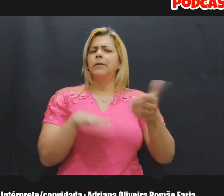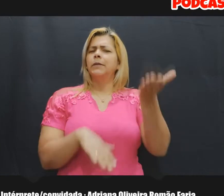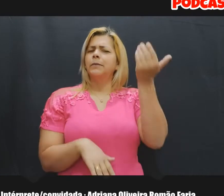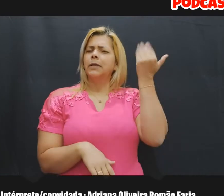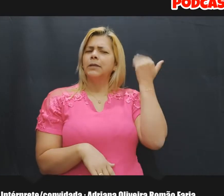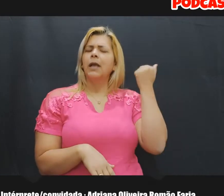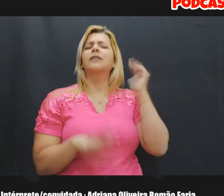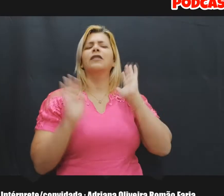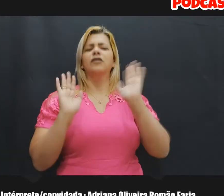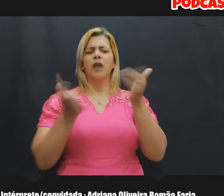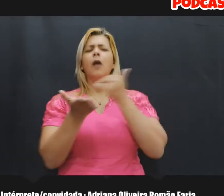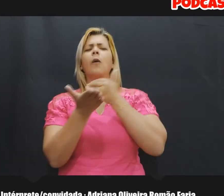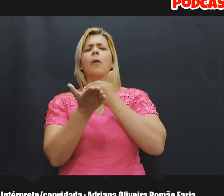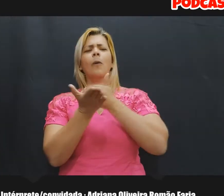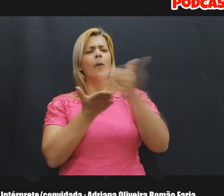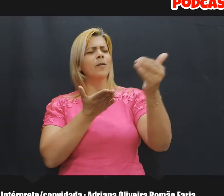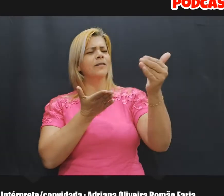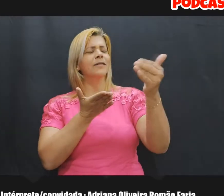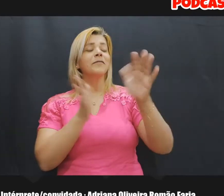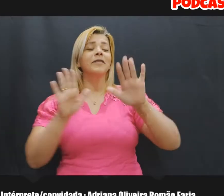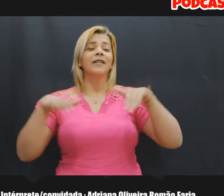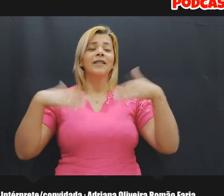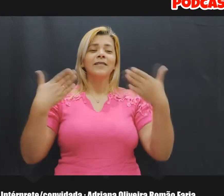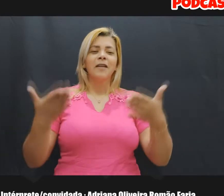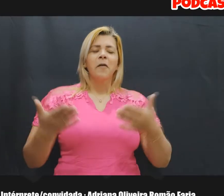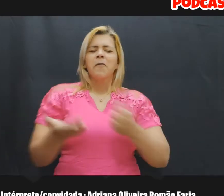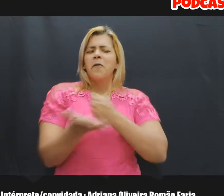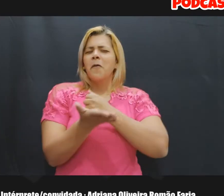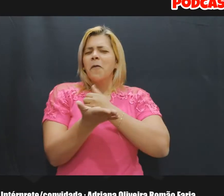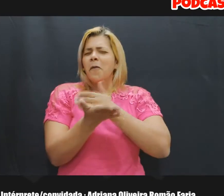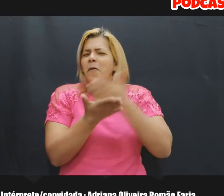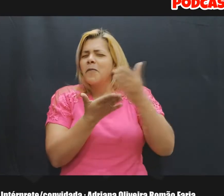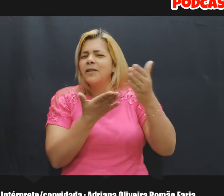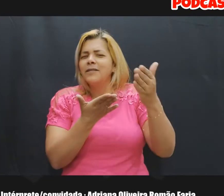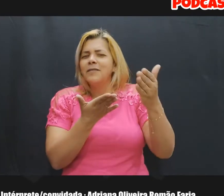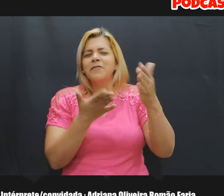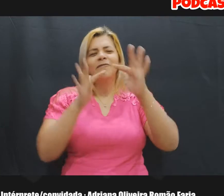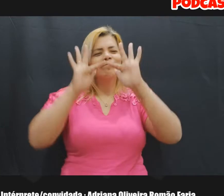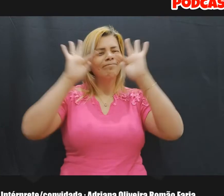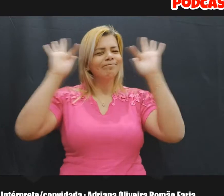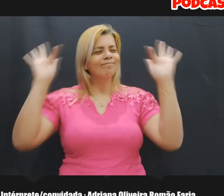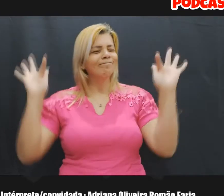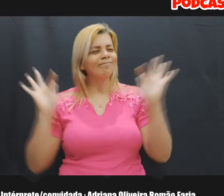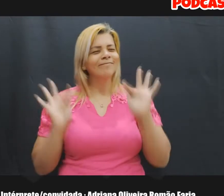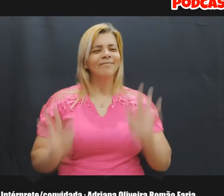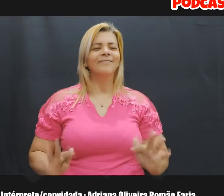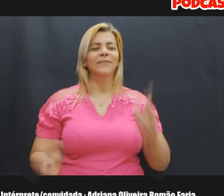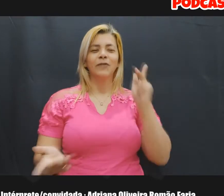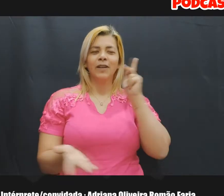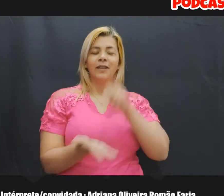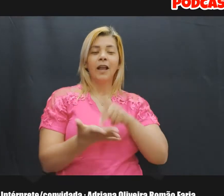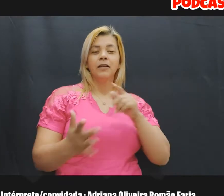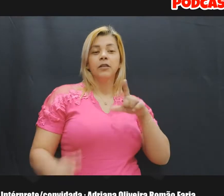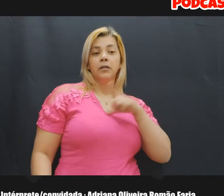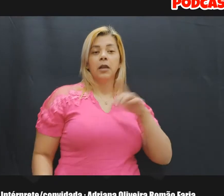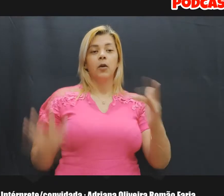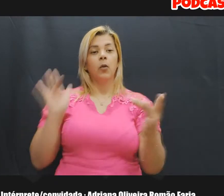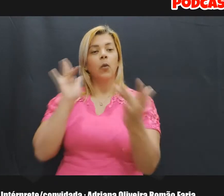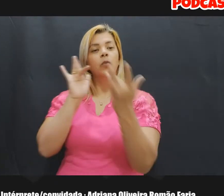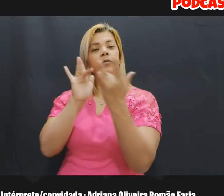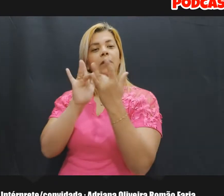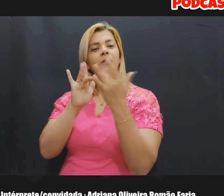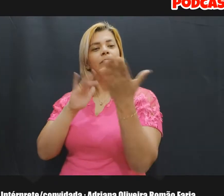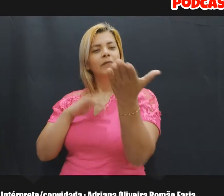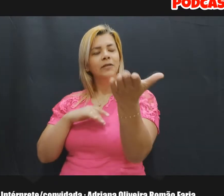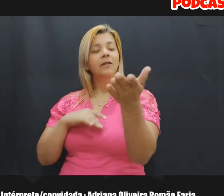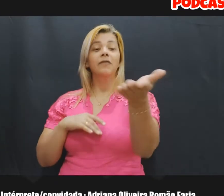foi a nossa inauguração dessa nova ferramenta, de aproximação com você, nosso